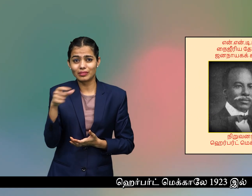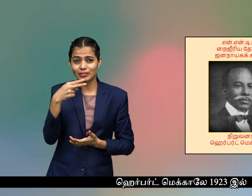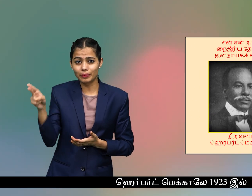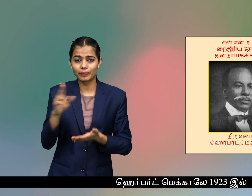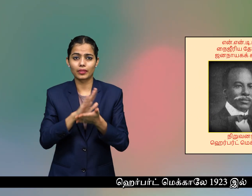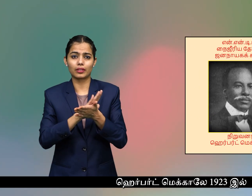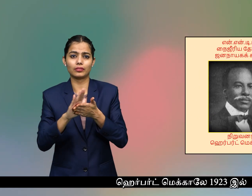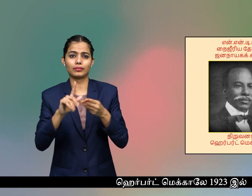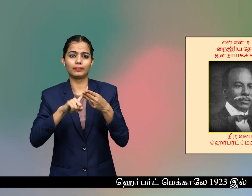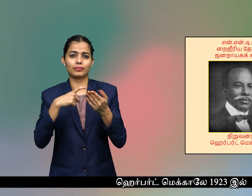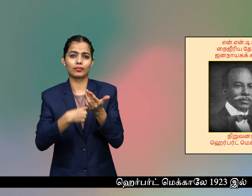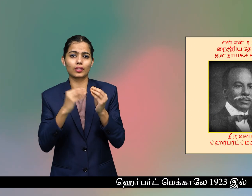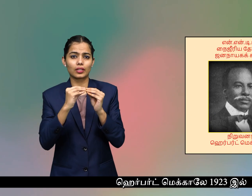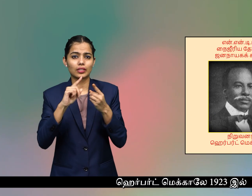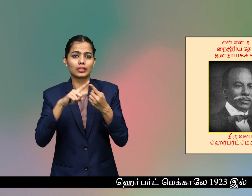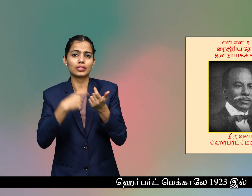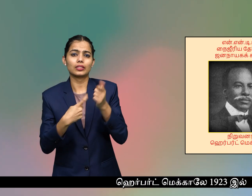ஹெர்பர்ட் மெக்காலே